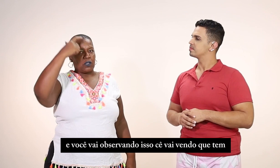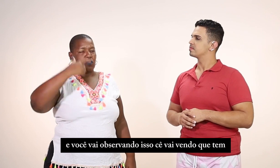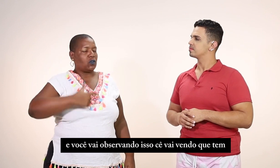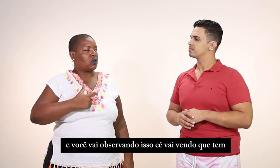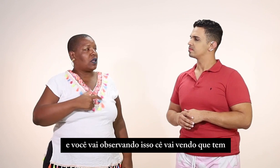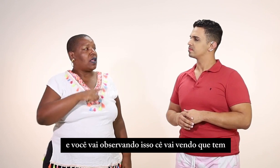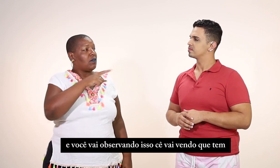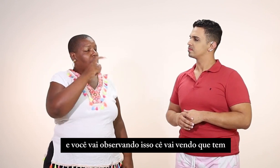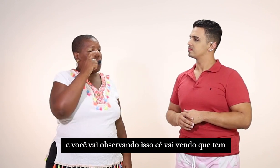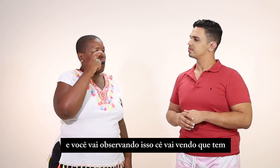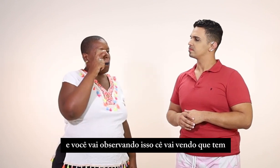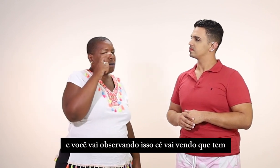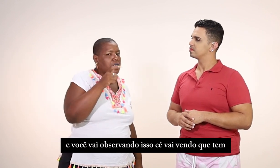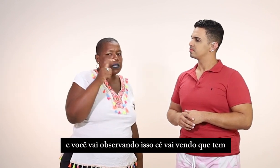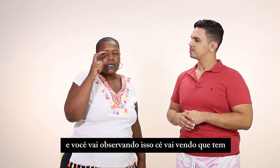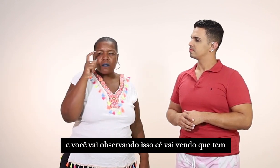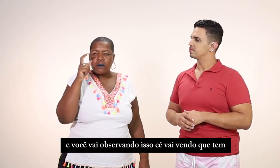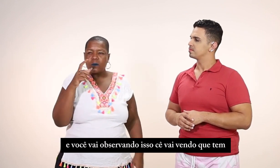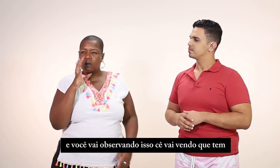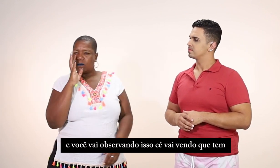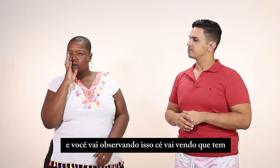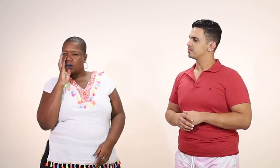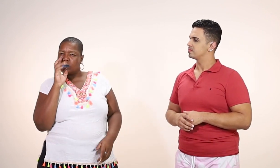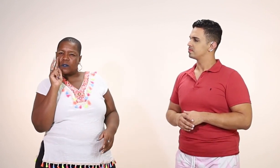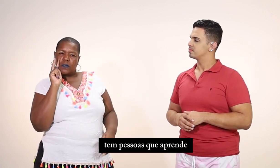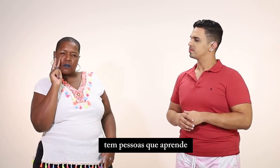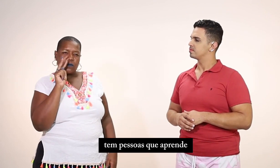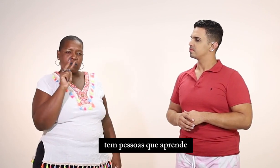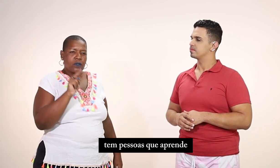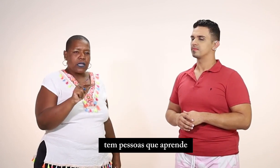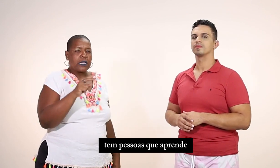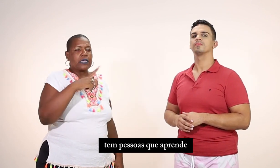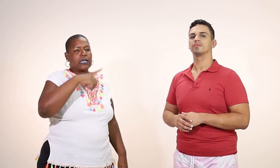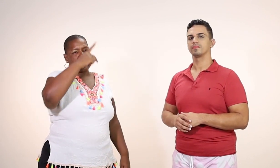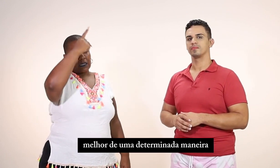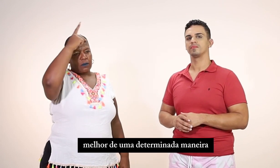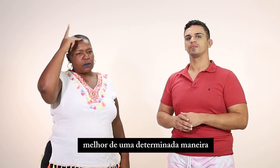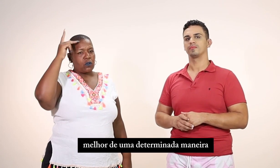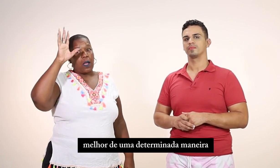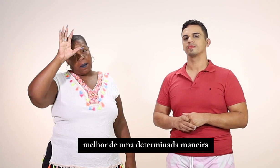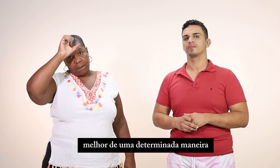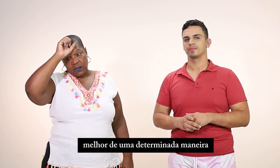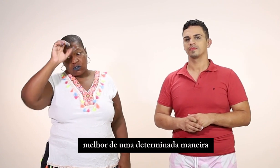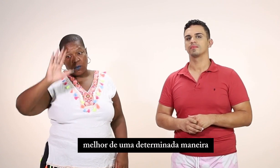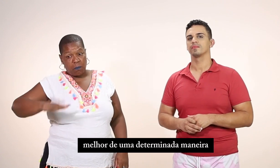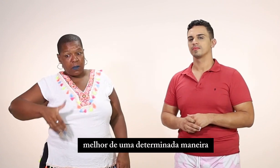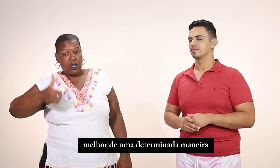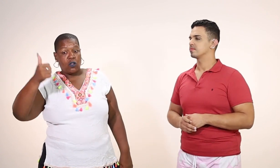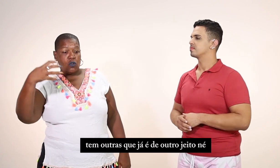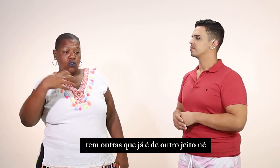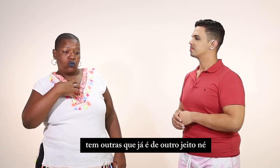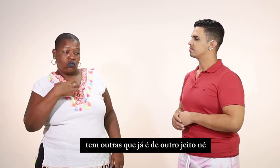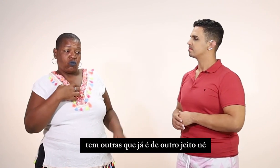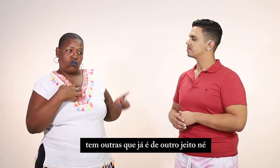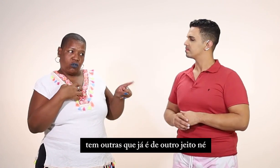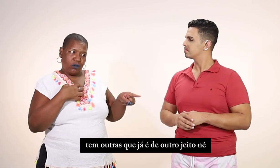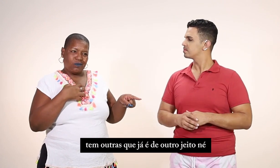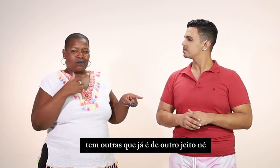vai observando isso, você vai vendo que tem pessoas que aprendem melhor de uma determinada maneira, tem outras que já é de outro